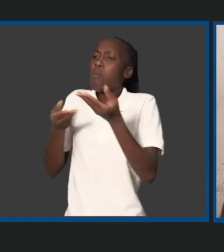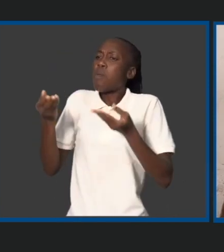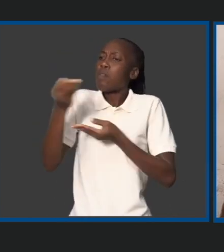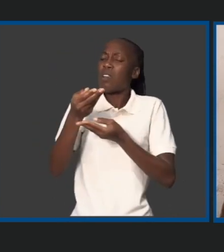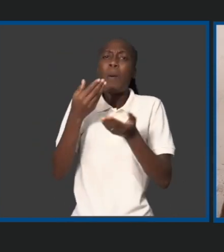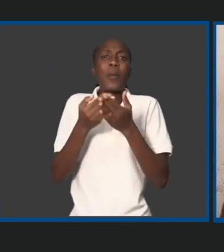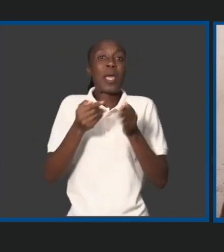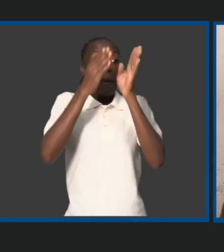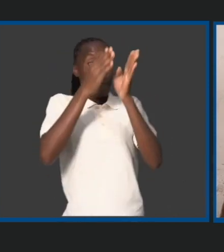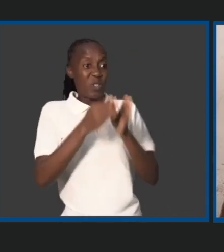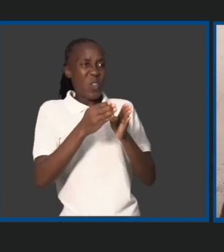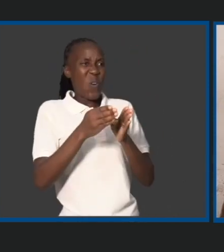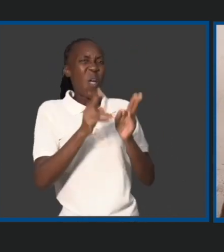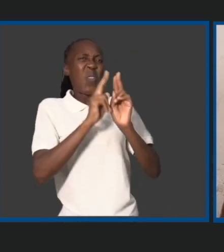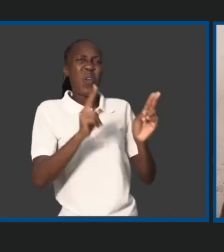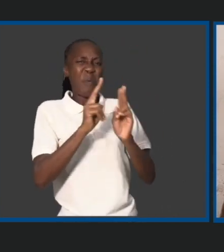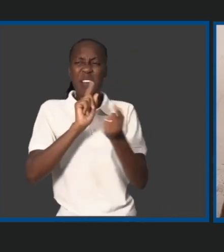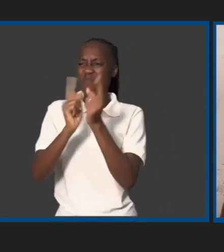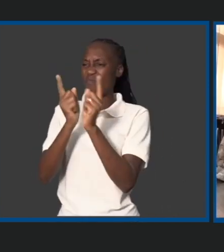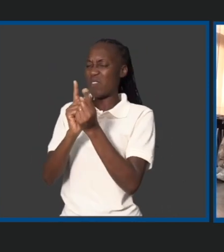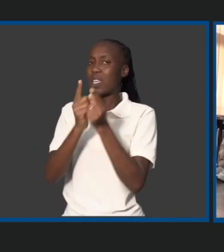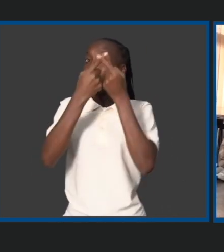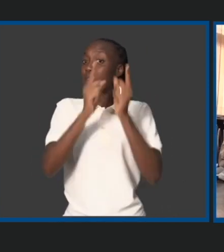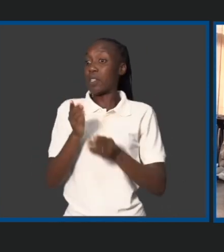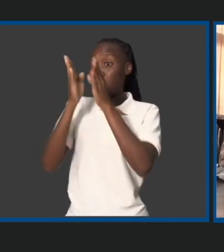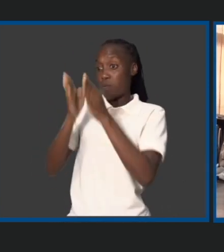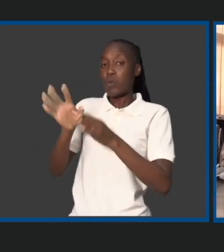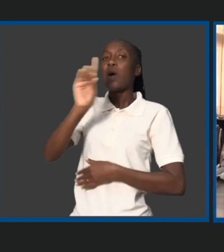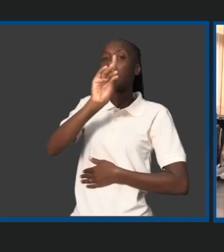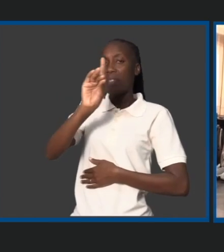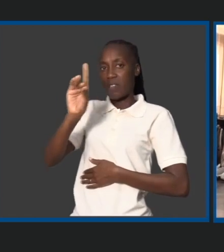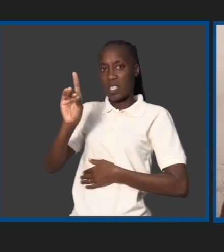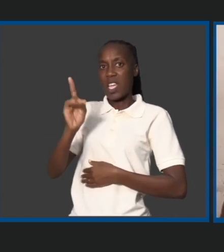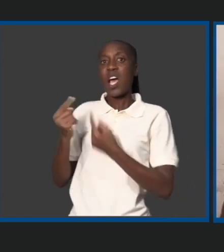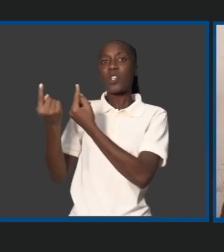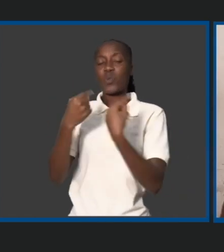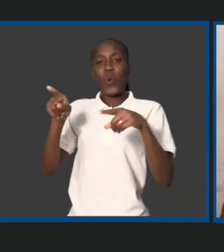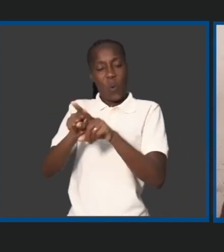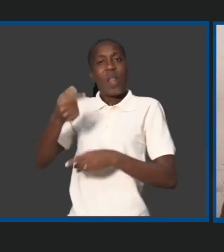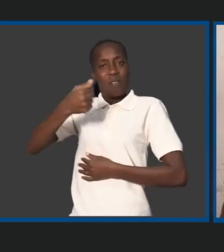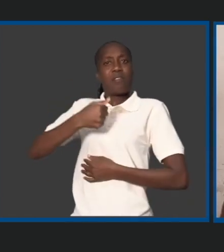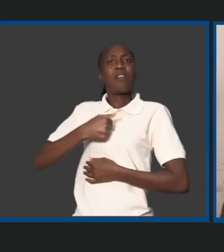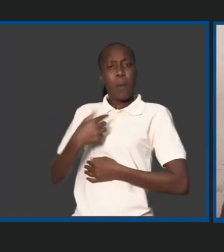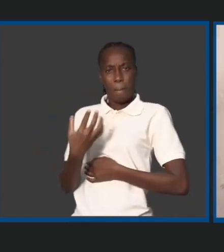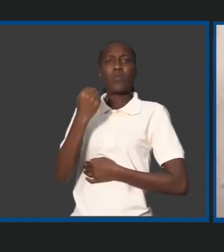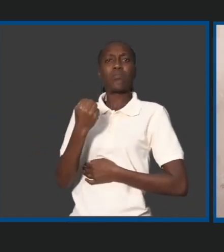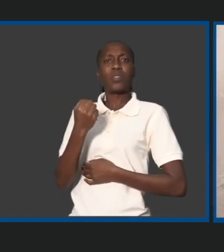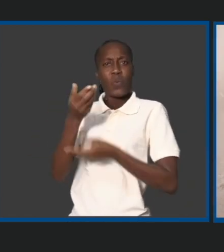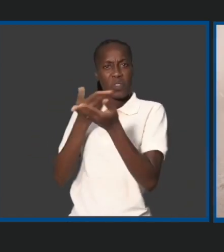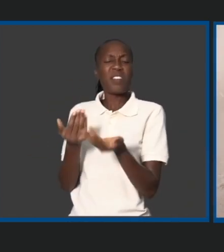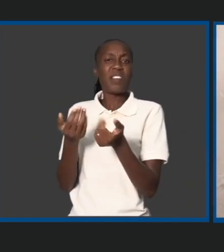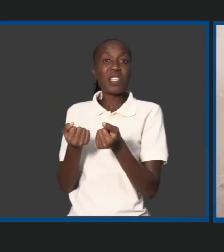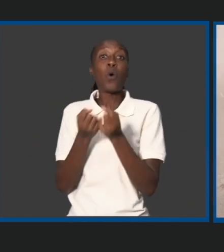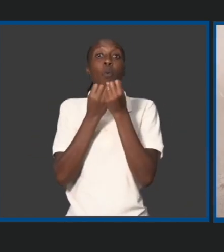partilhar com uma pessoa de uma condição diferente é diferente de partilhar com uma pessoa que está na mesma condição que eu. Quanto